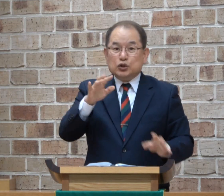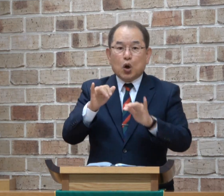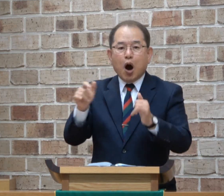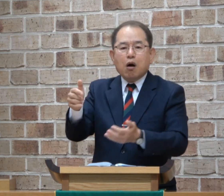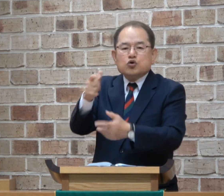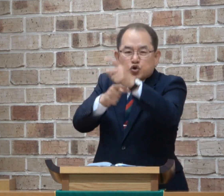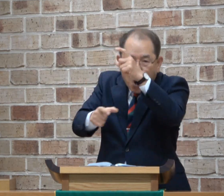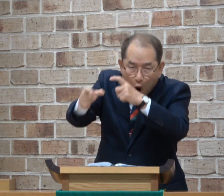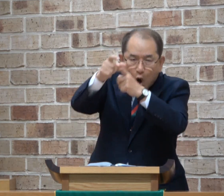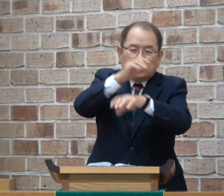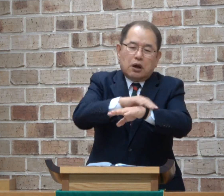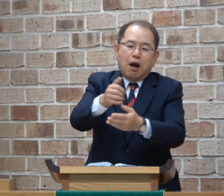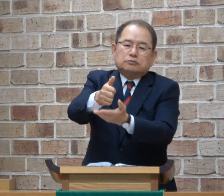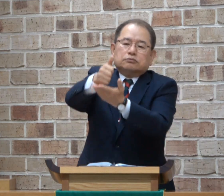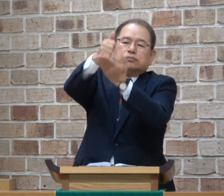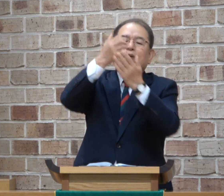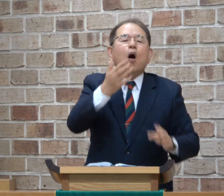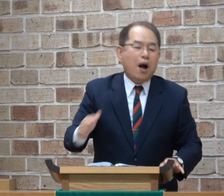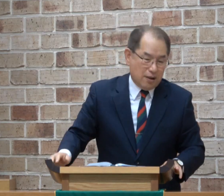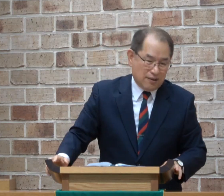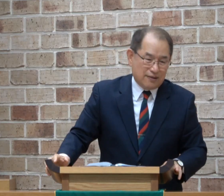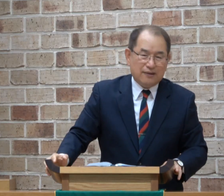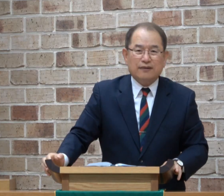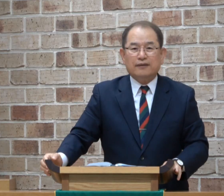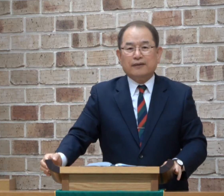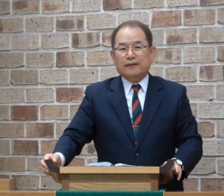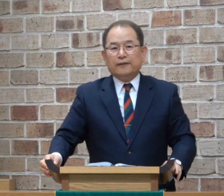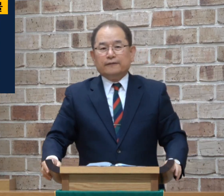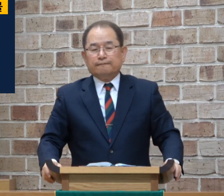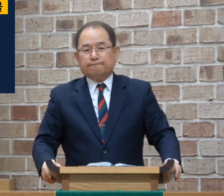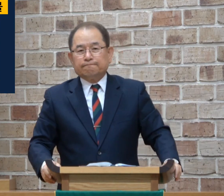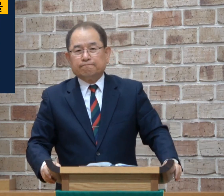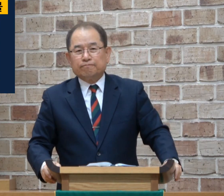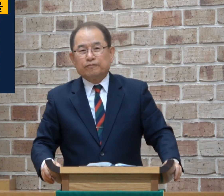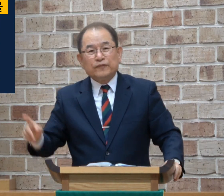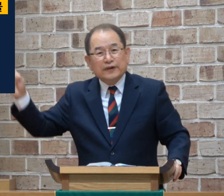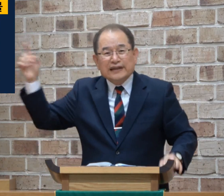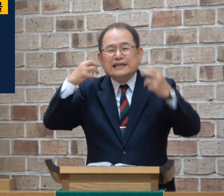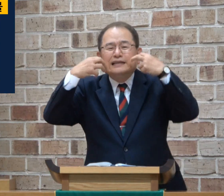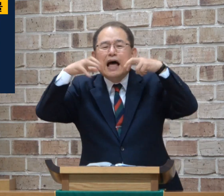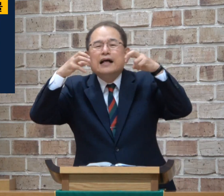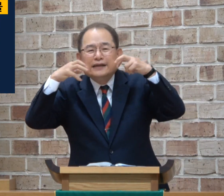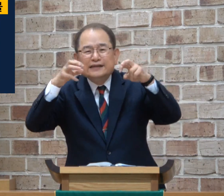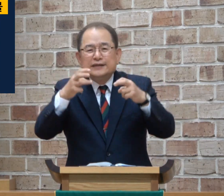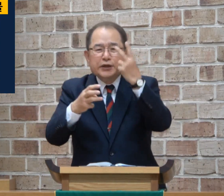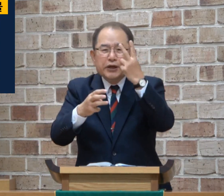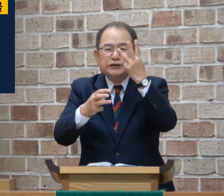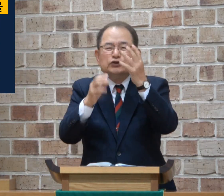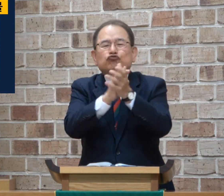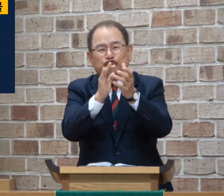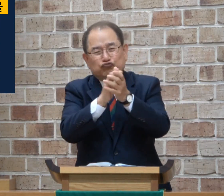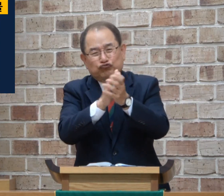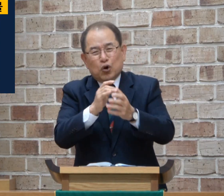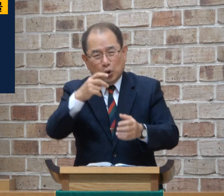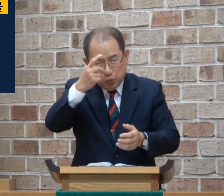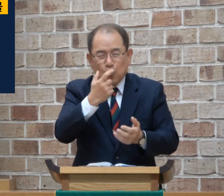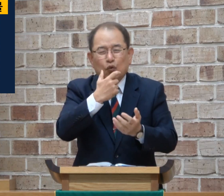다른 사람을 더 섬기는 그런 여러분이 되시기 바랍니다. 다니엘의 세 친구가 하나님의